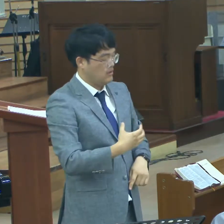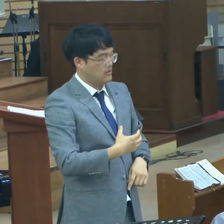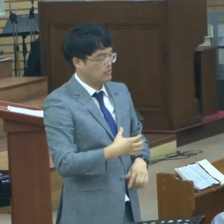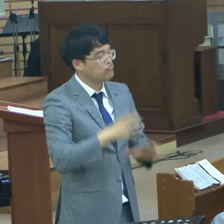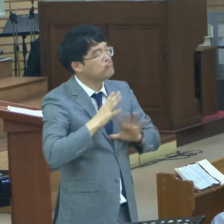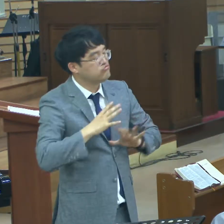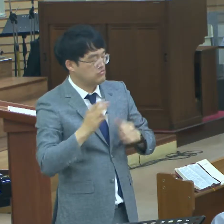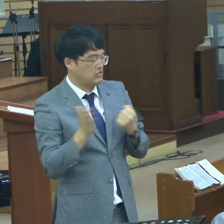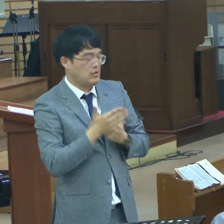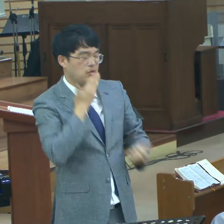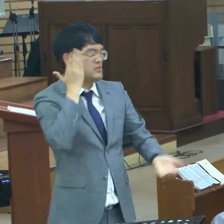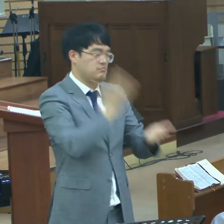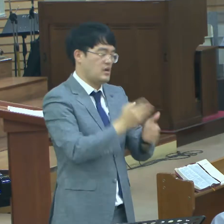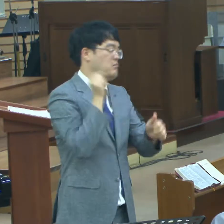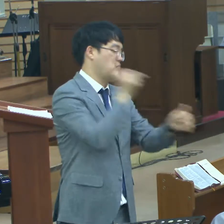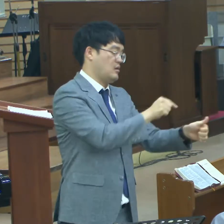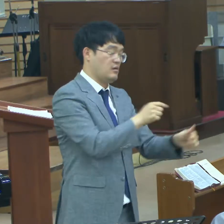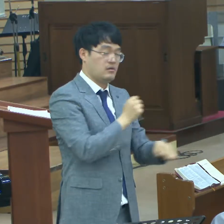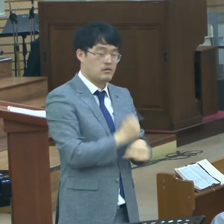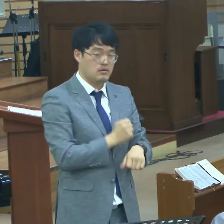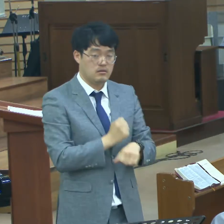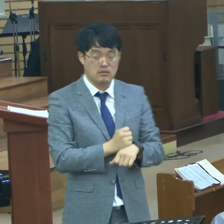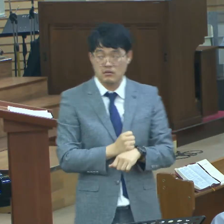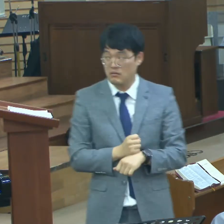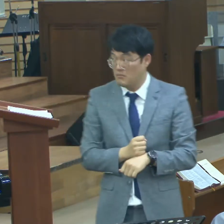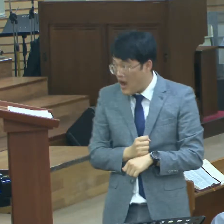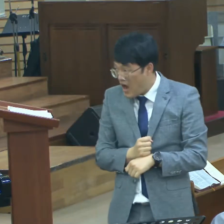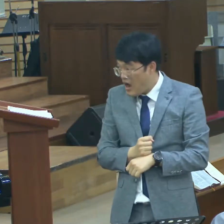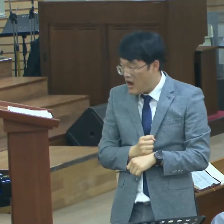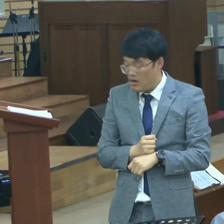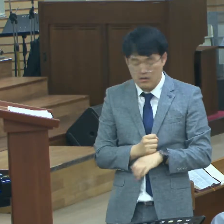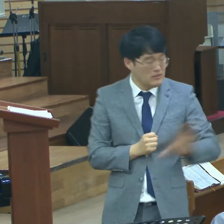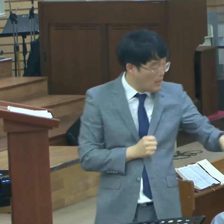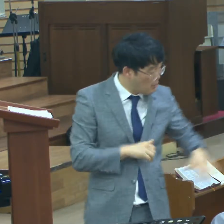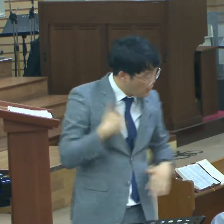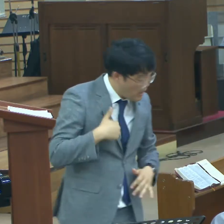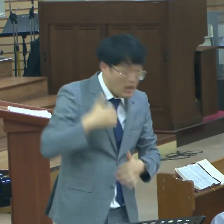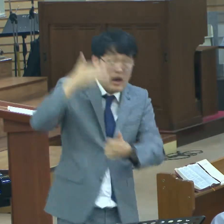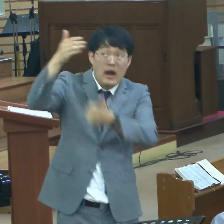하나님이 또 다른 신의 등장을 원치 않는 거야. 모르겠어.